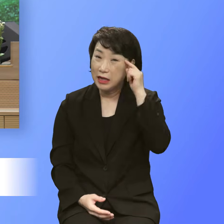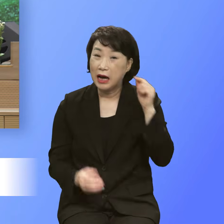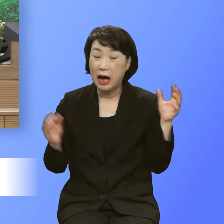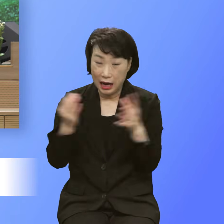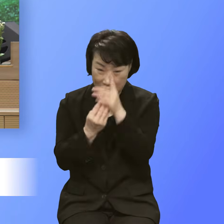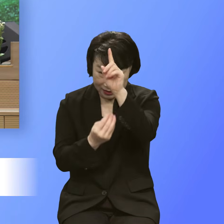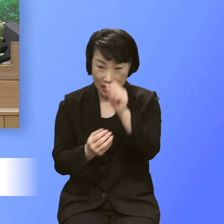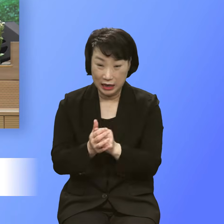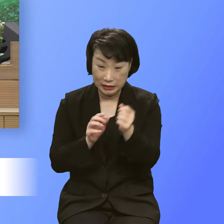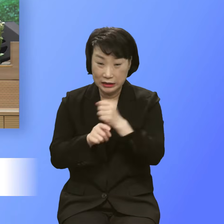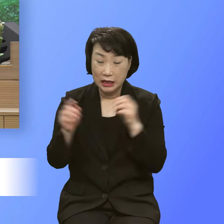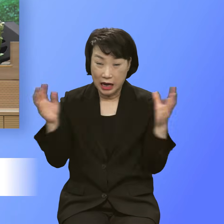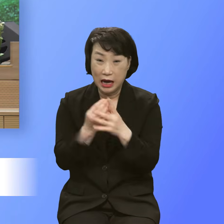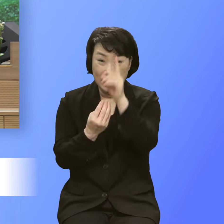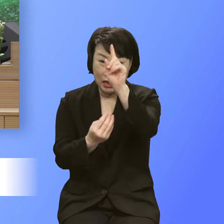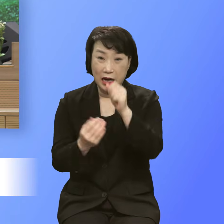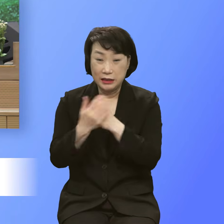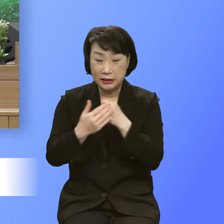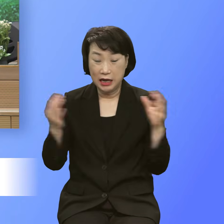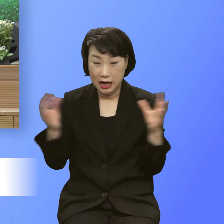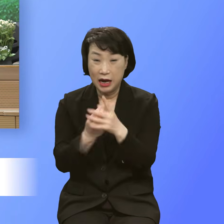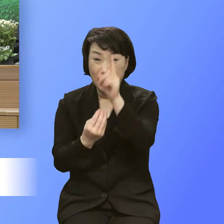뜻, 한 은혜 안에서